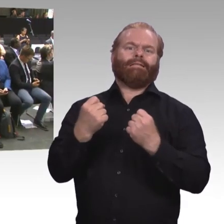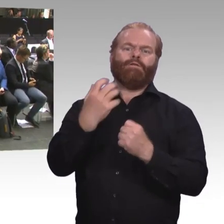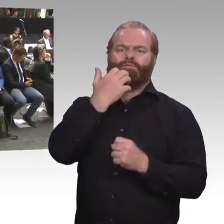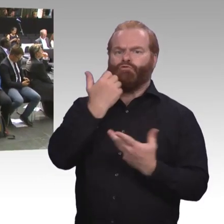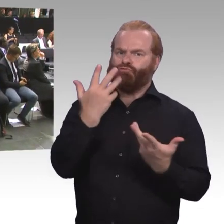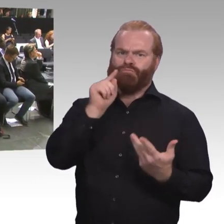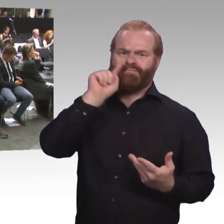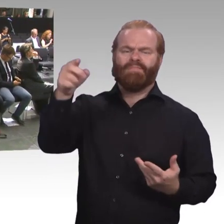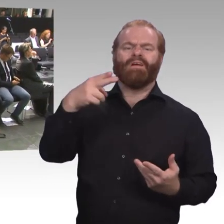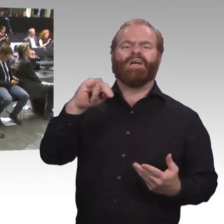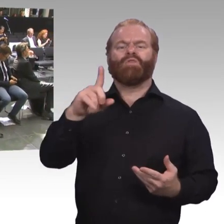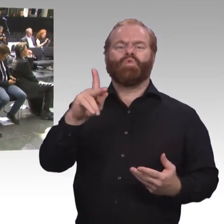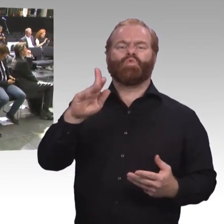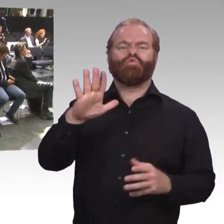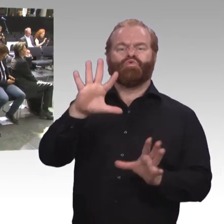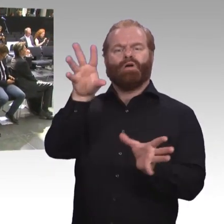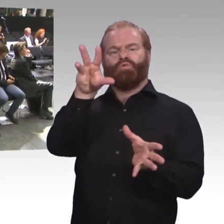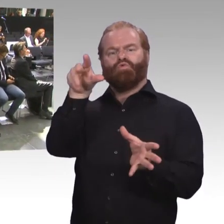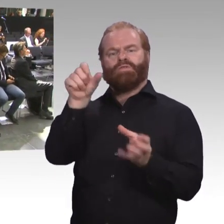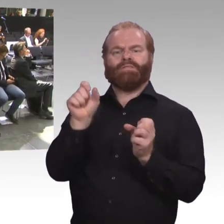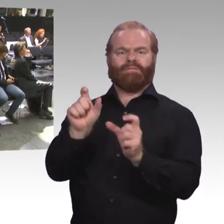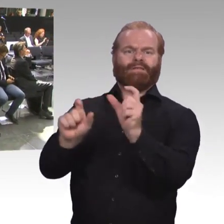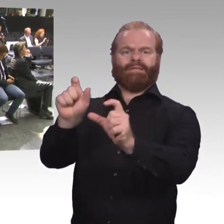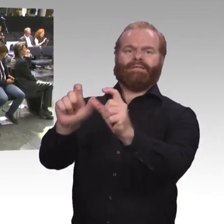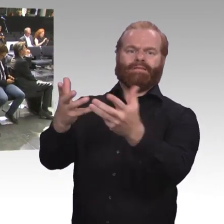bei Ihnen scheint da ja ein Loch im Großhirn zu sein.